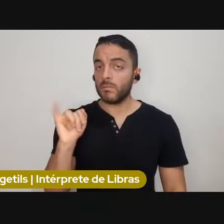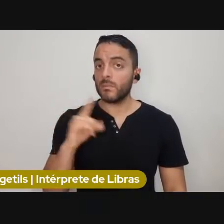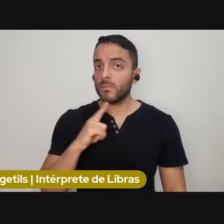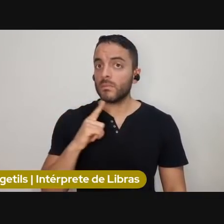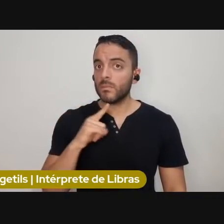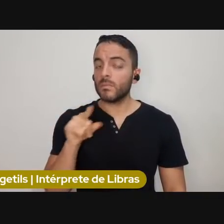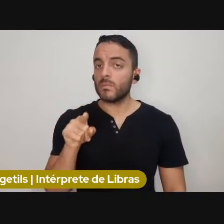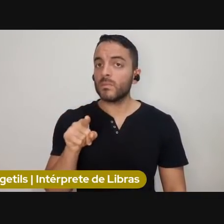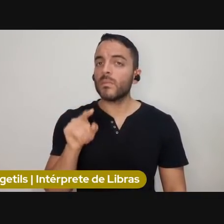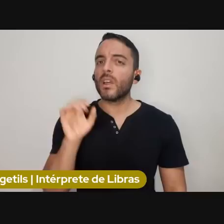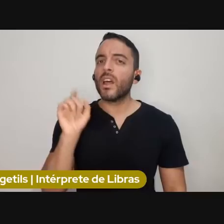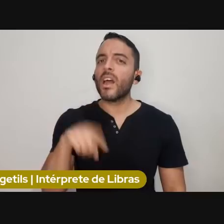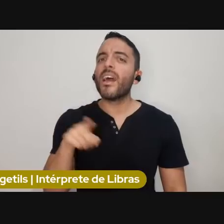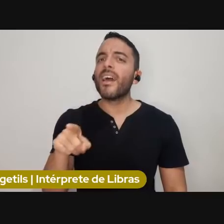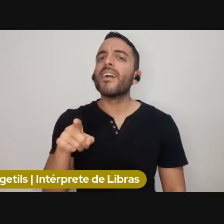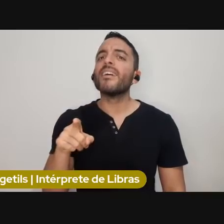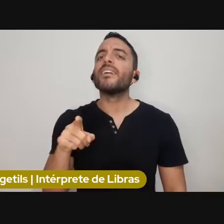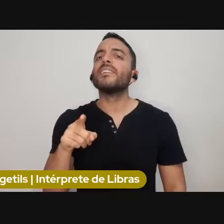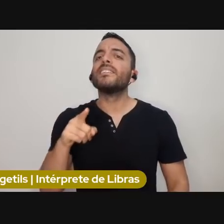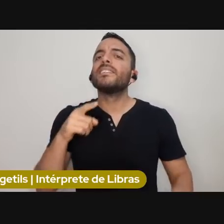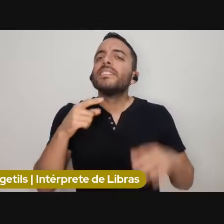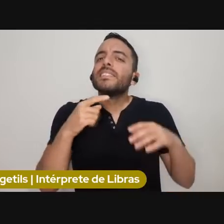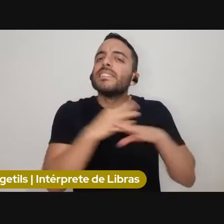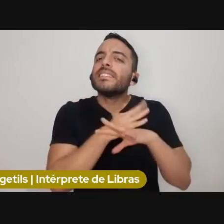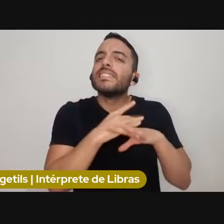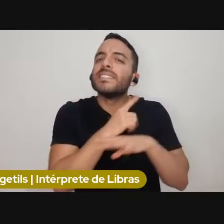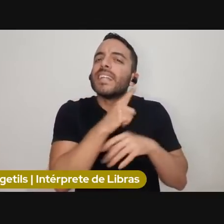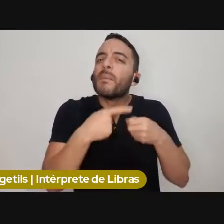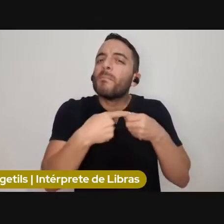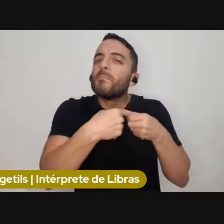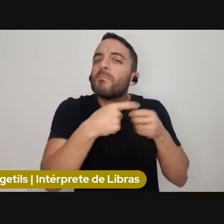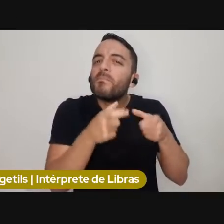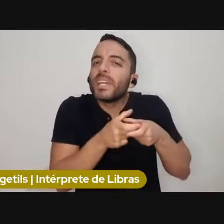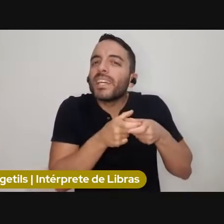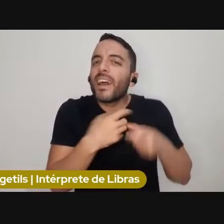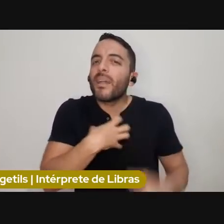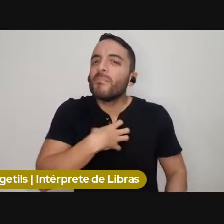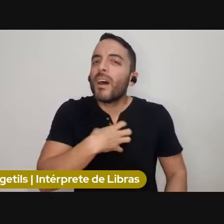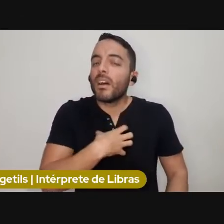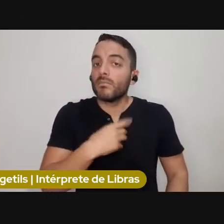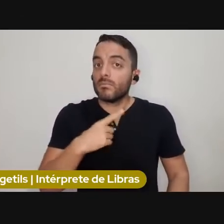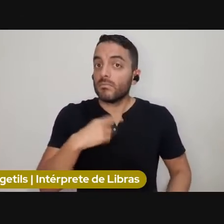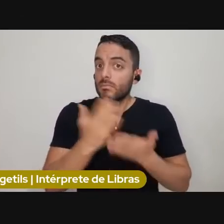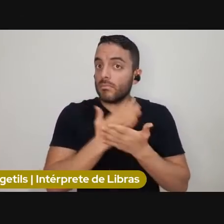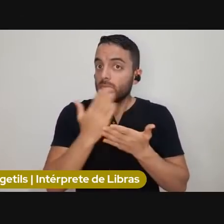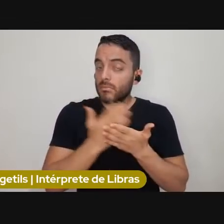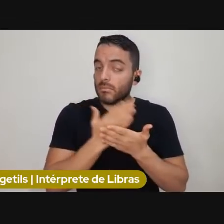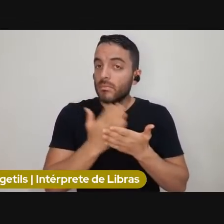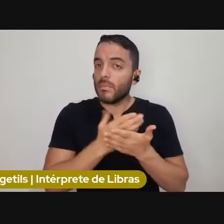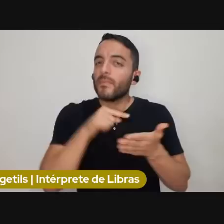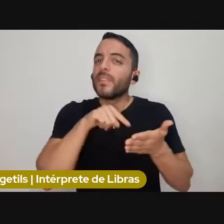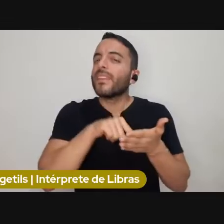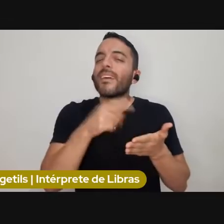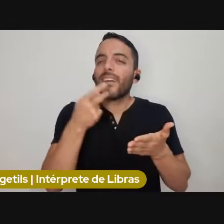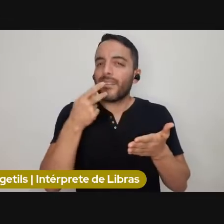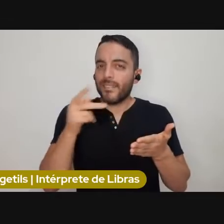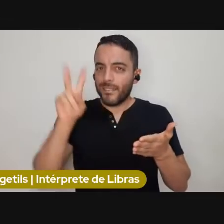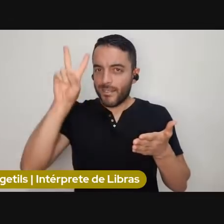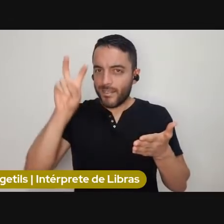pequenina cidade do interior da Bahia, recebia algumas revistas, enfim, que tratavam da